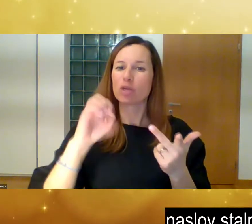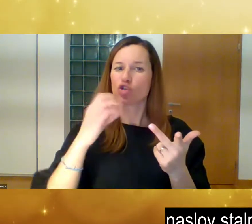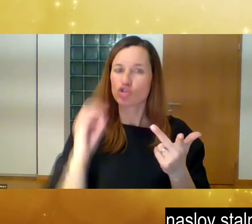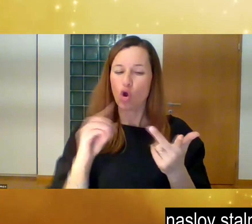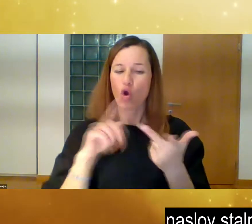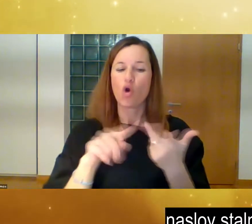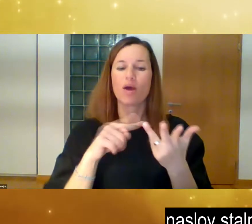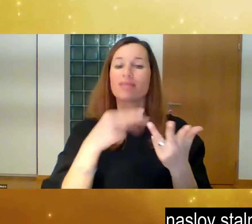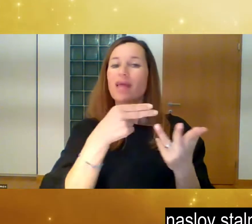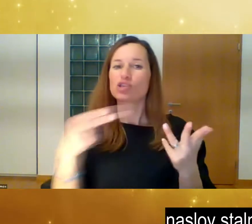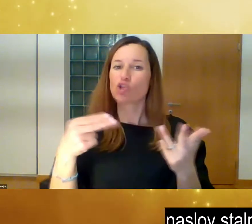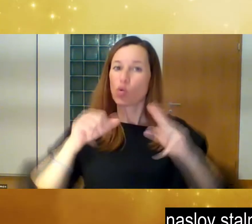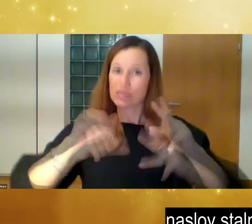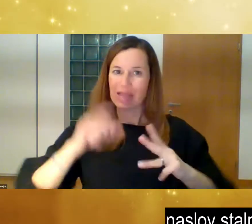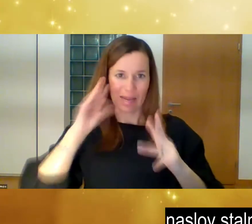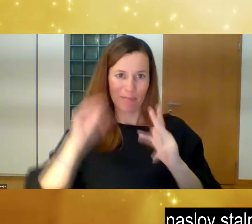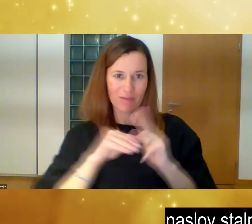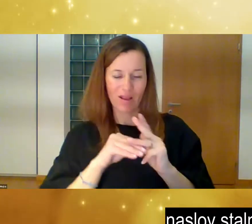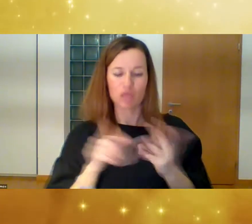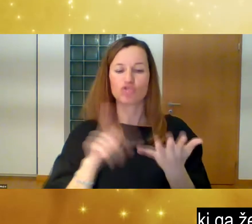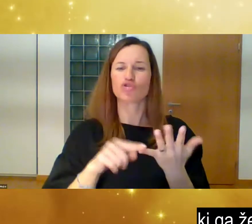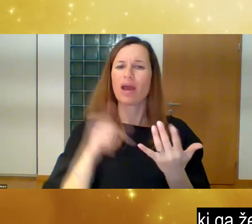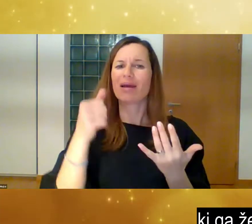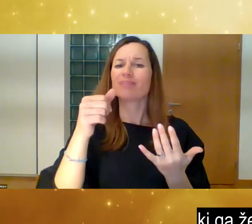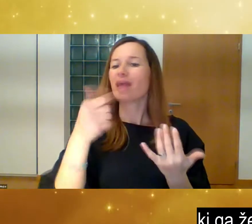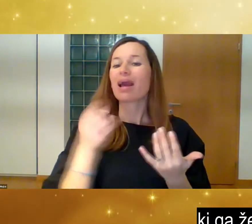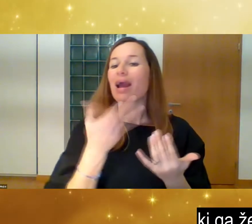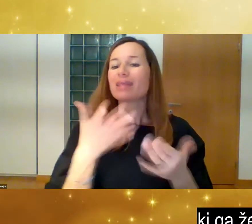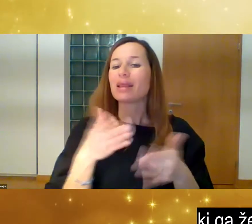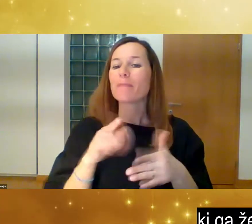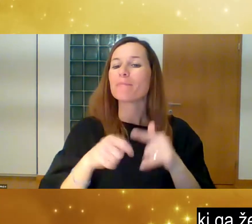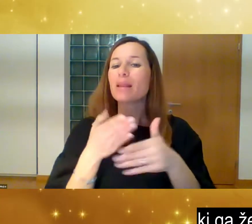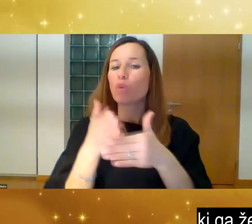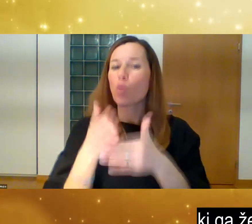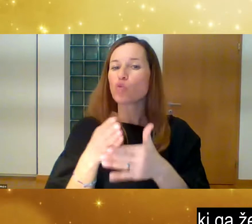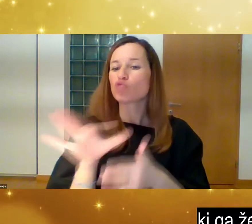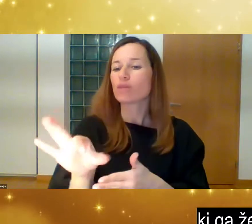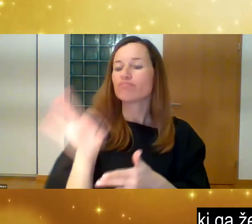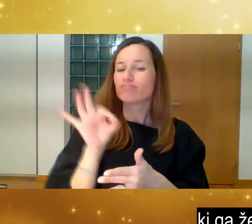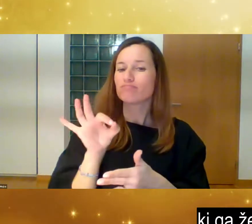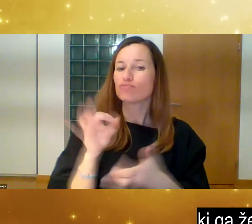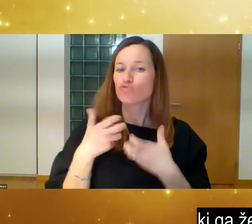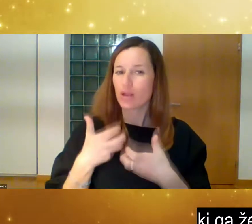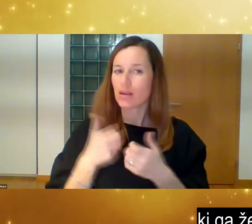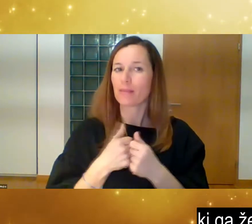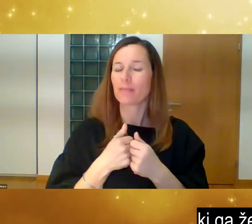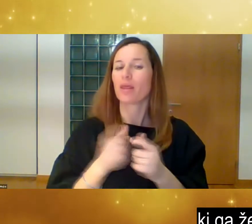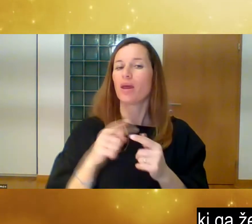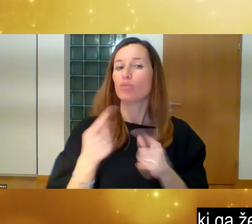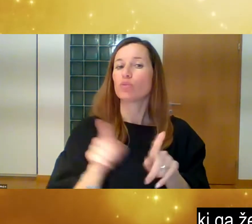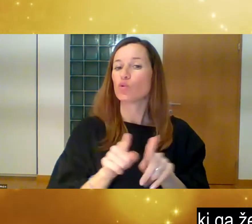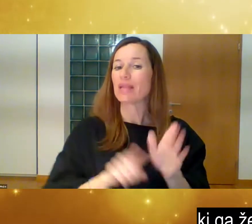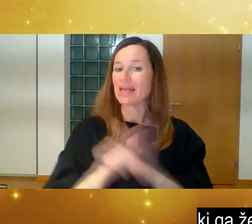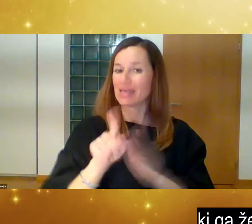bivališča, naziv pripomočka, ki ga želite uveljaviti, potem seveda izvid